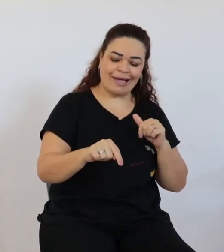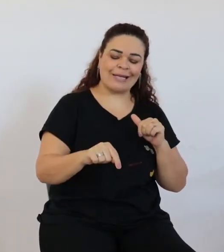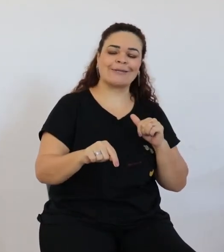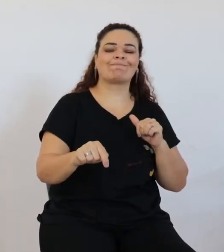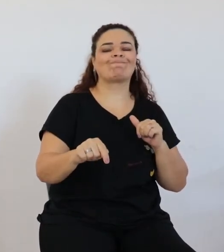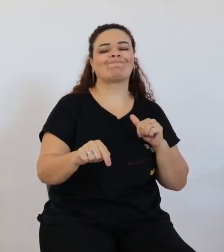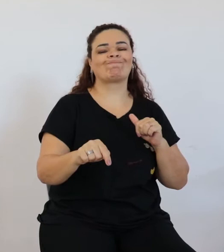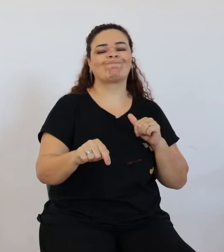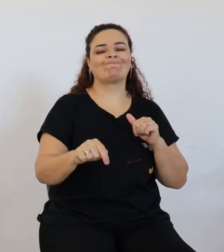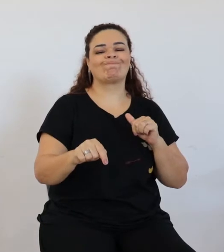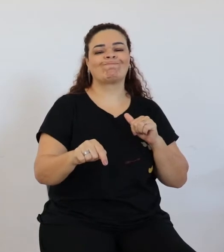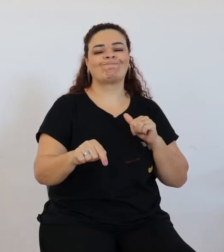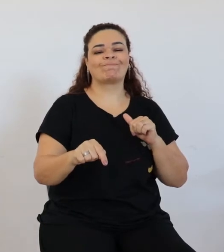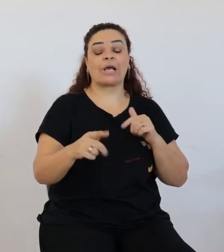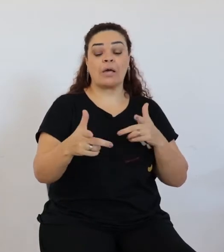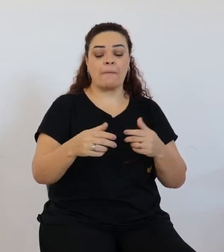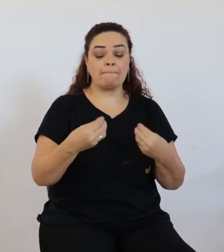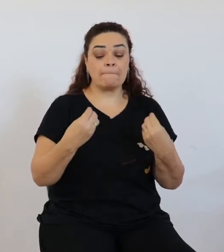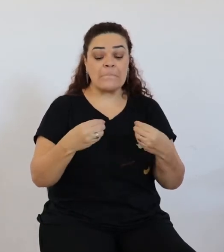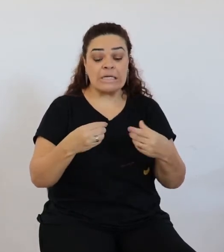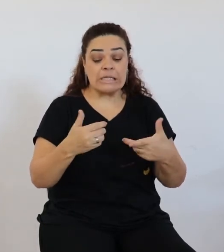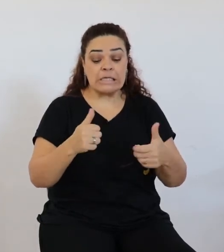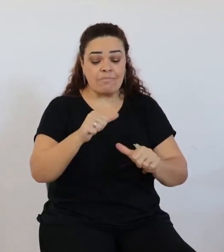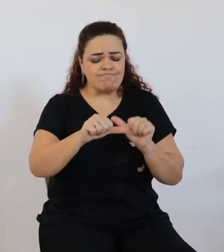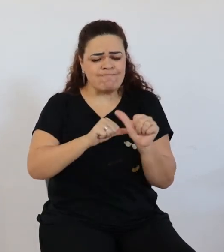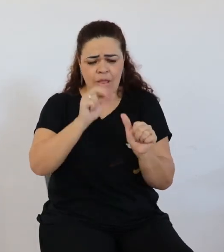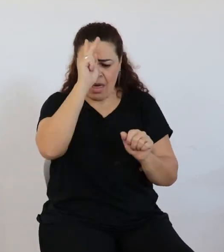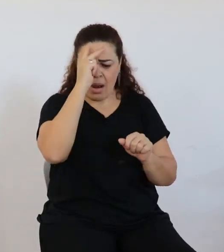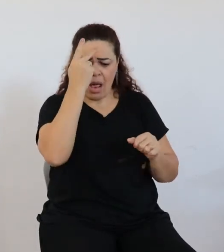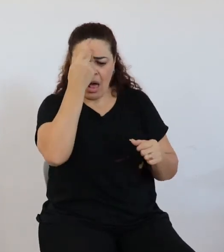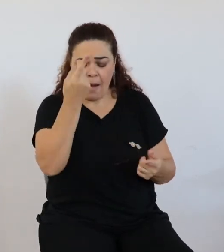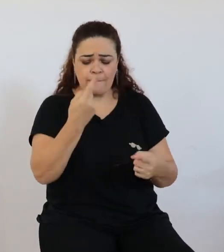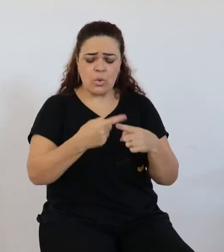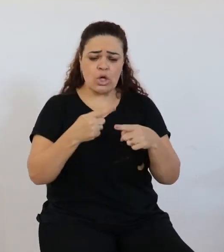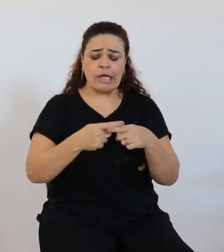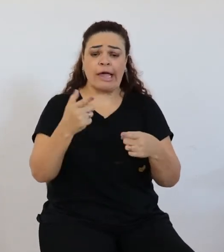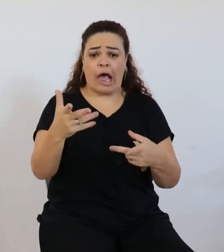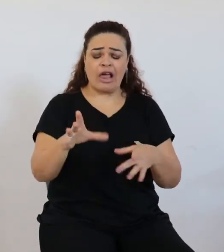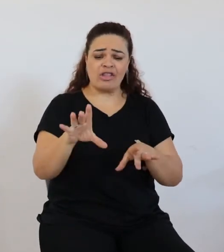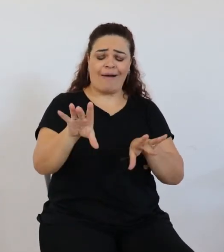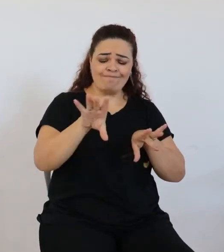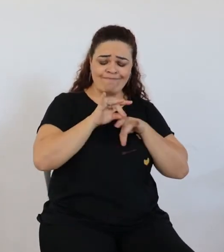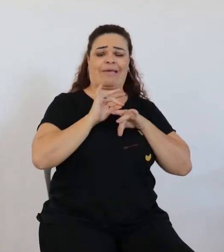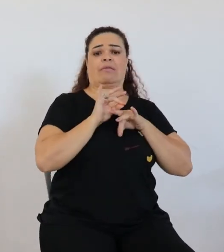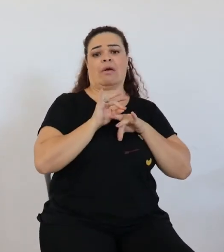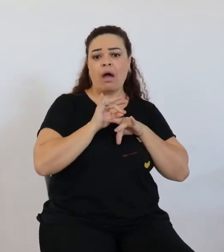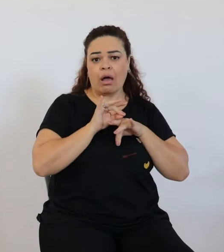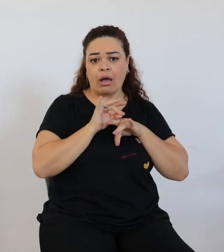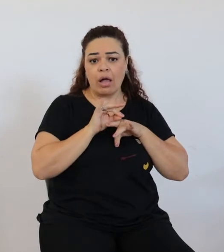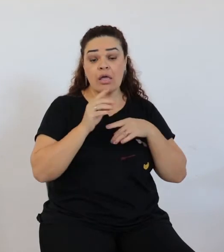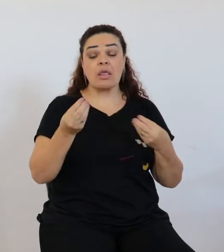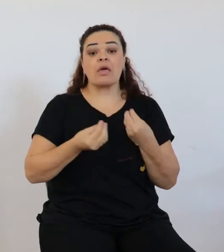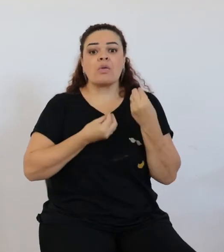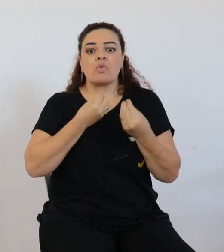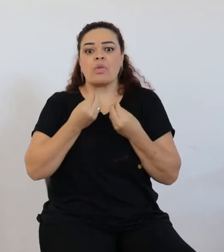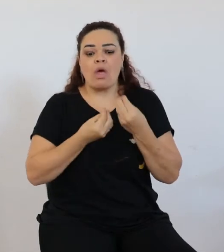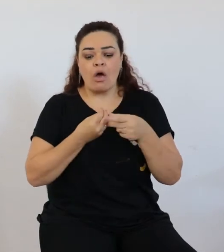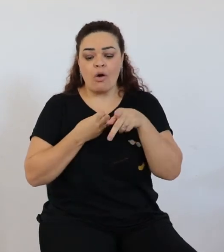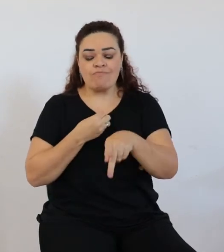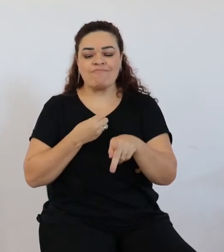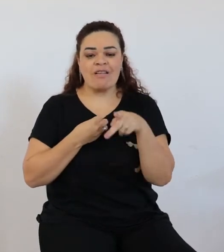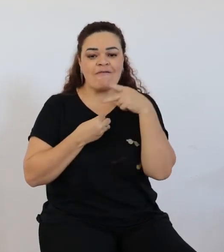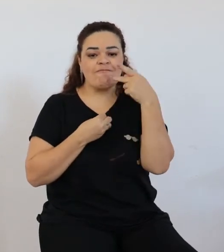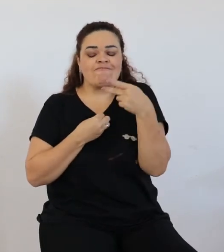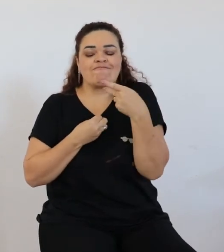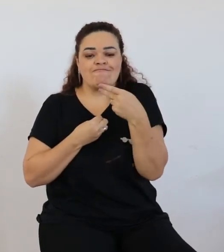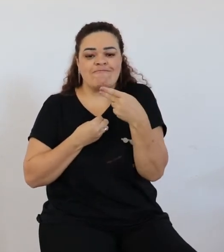de falar, porque assim, ela já automatizou, ela já gravou lá no cérebro dela, aí ela vai falar, mesmo que ela já